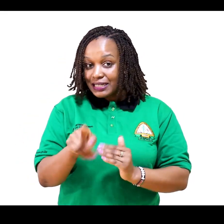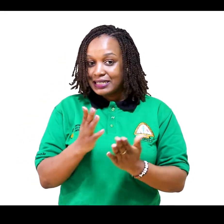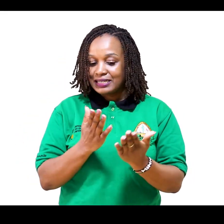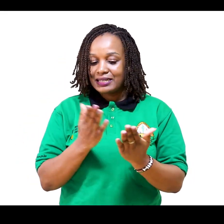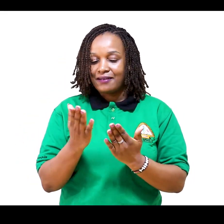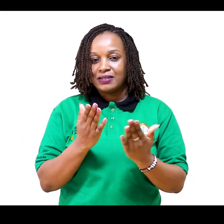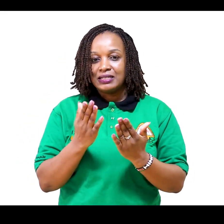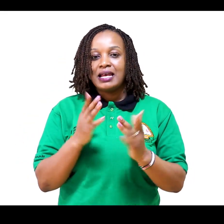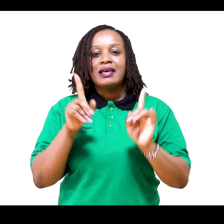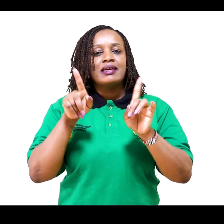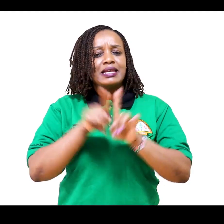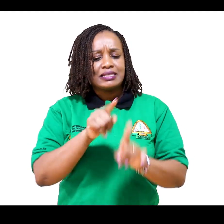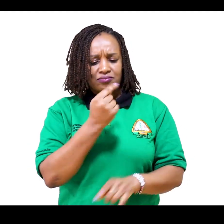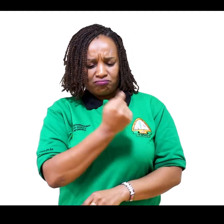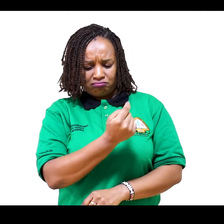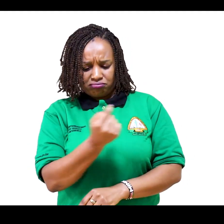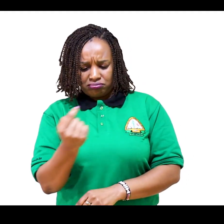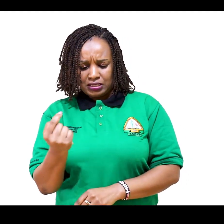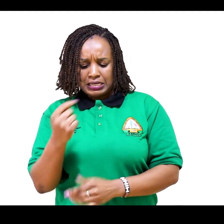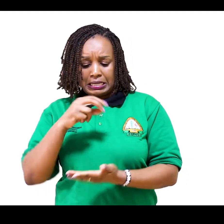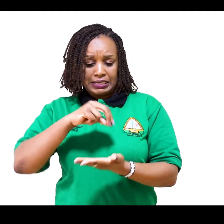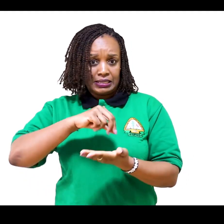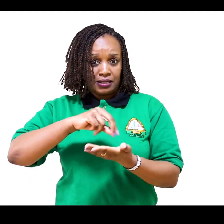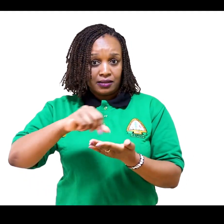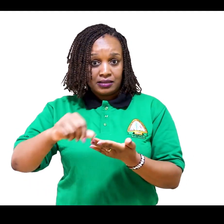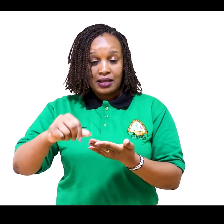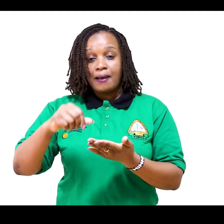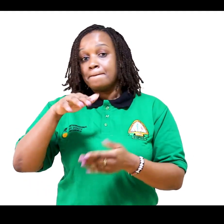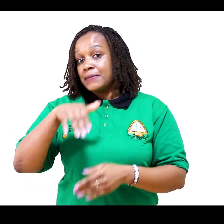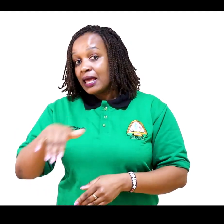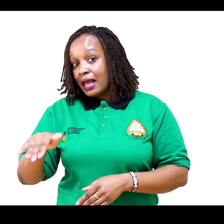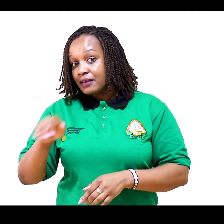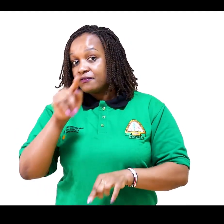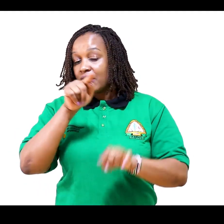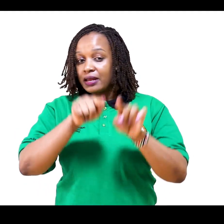hii ni kulingana na kanuni za mbegu na aina za mimea mbegu za